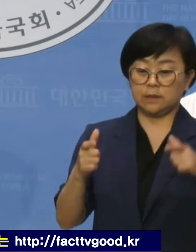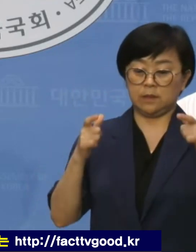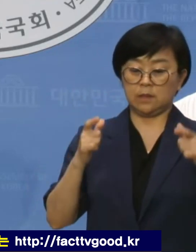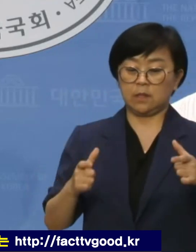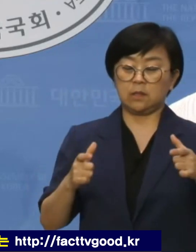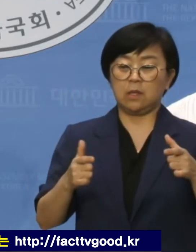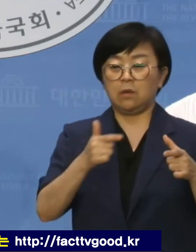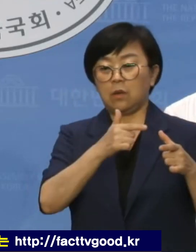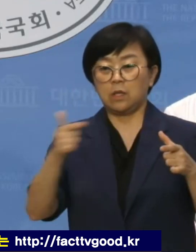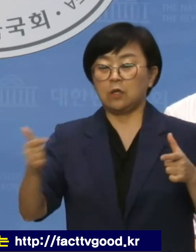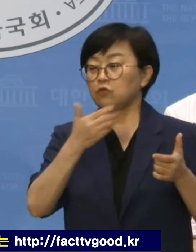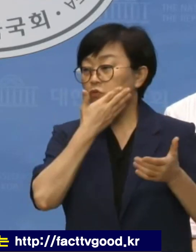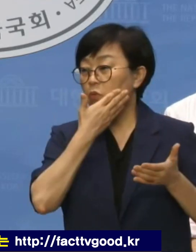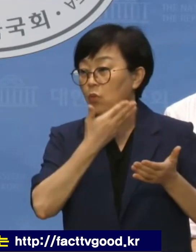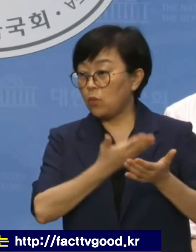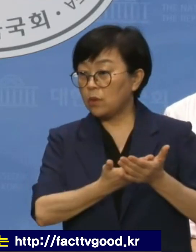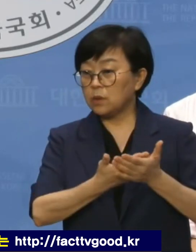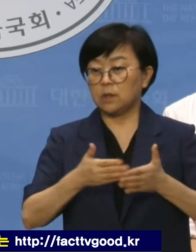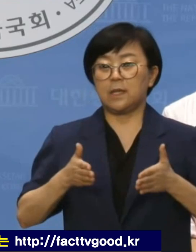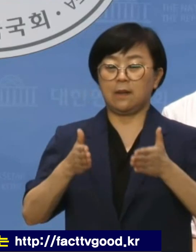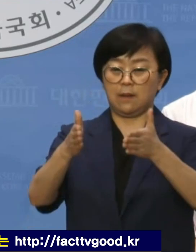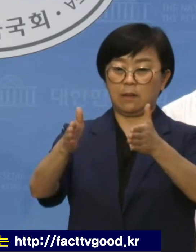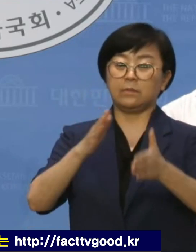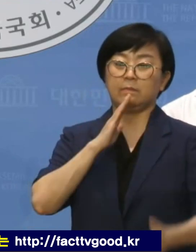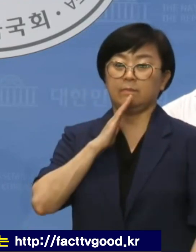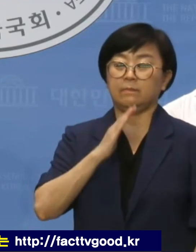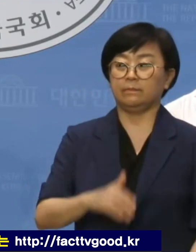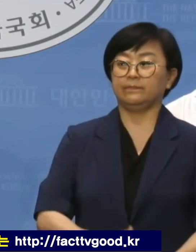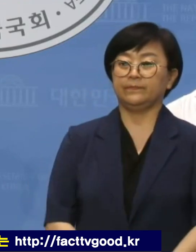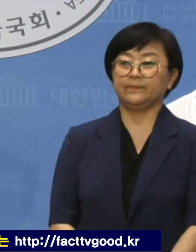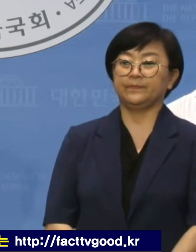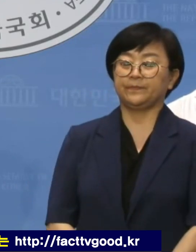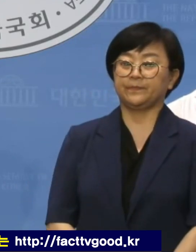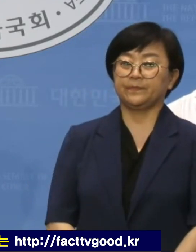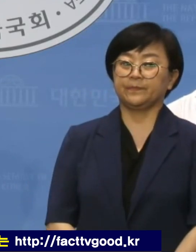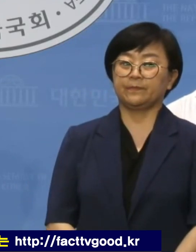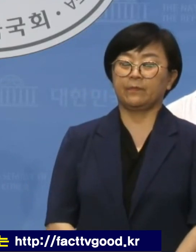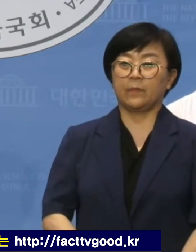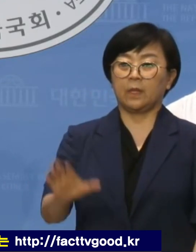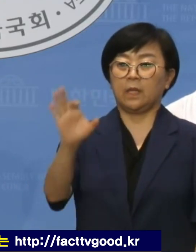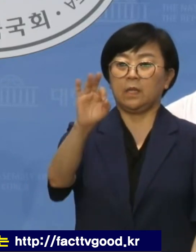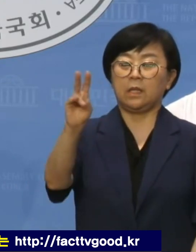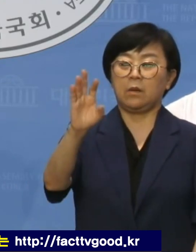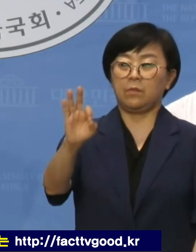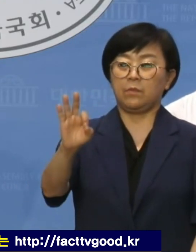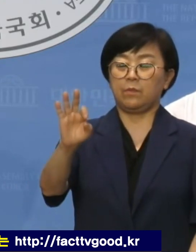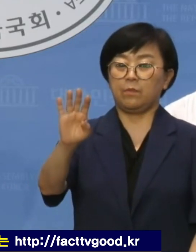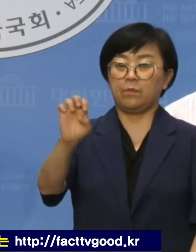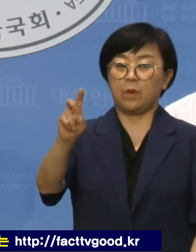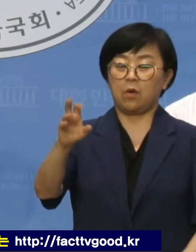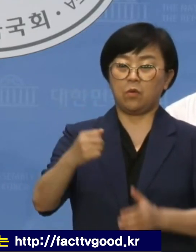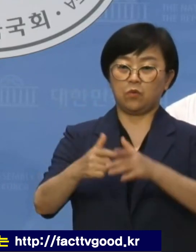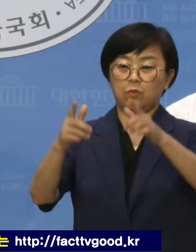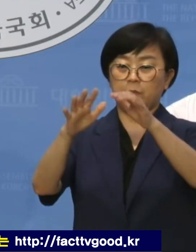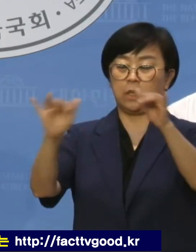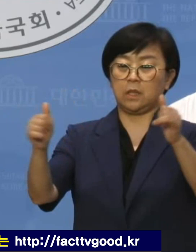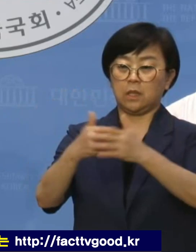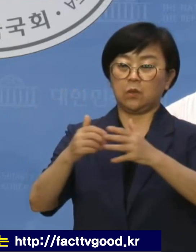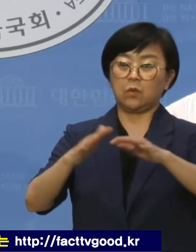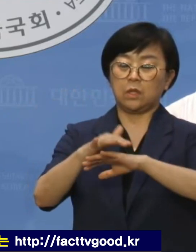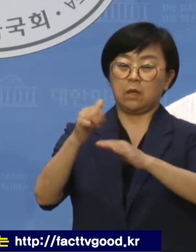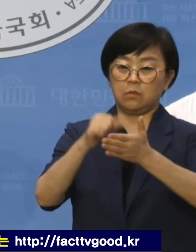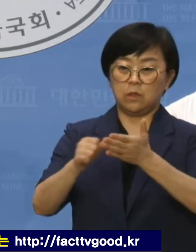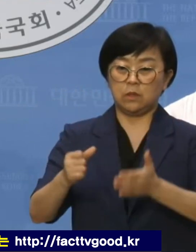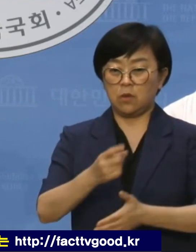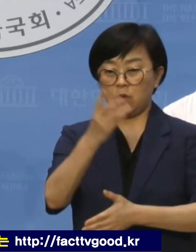지역에서 대단히 중요한 도로입니다. 우리 양평 군민에게는 농산물 또는